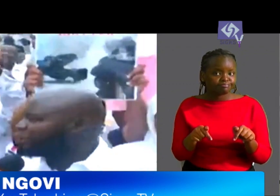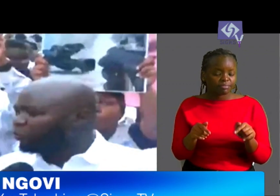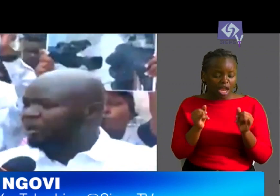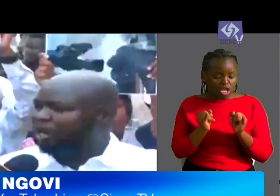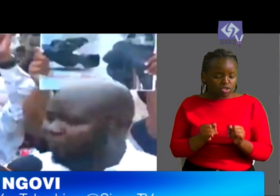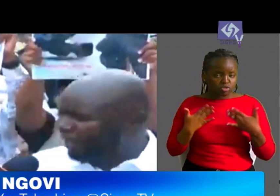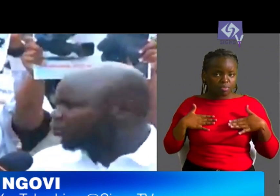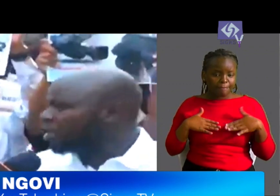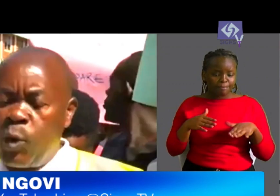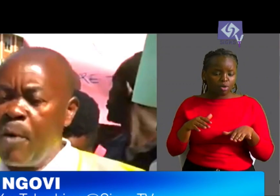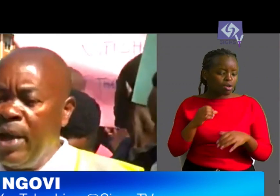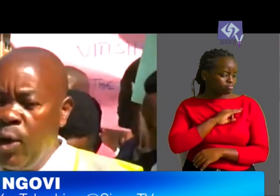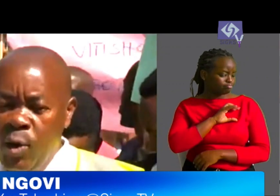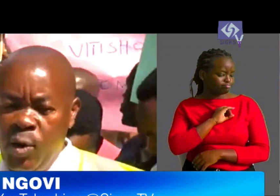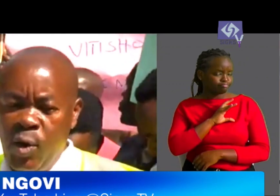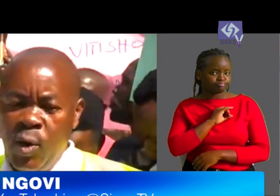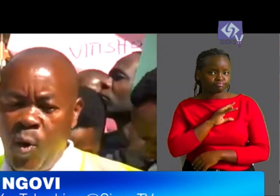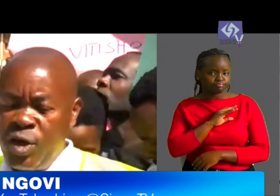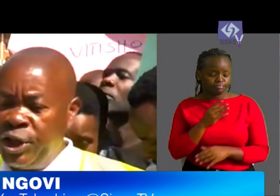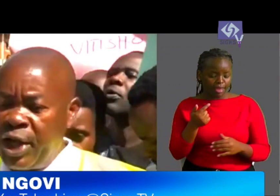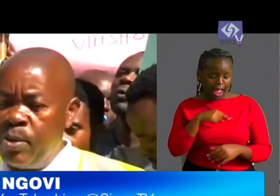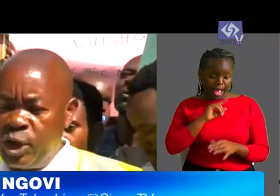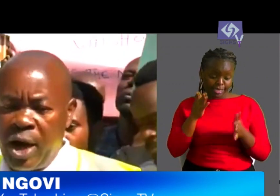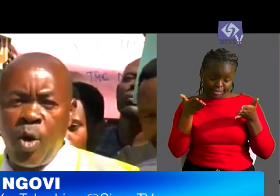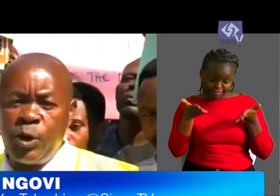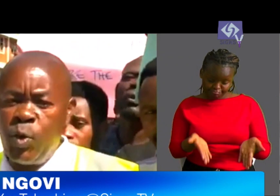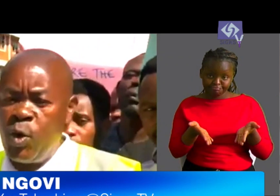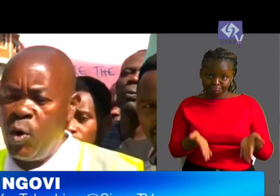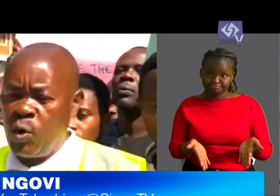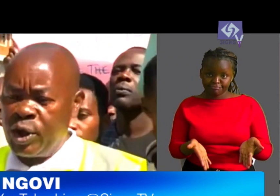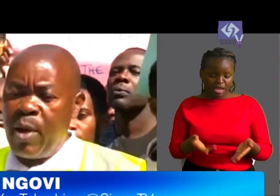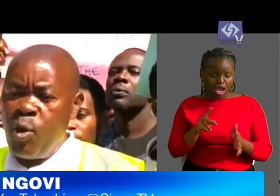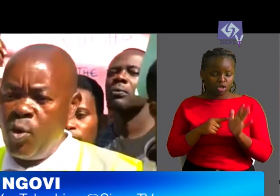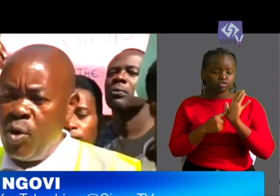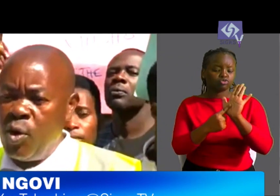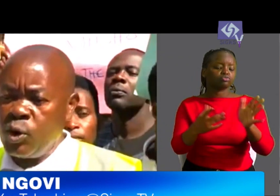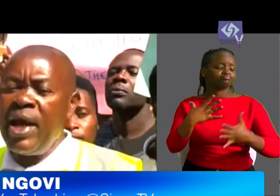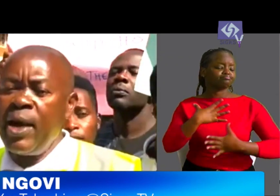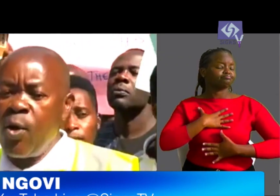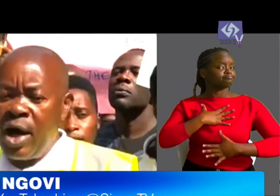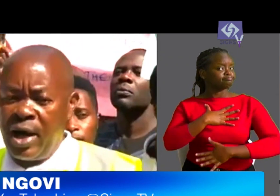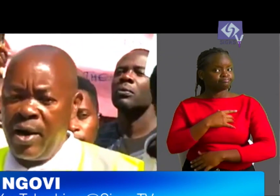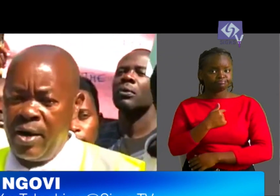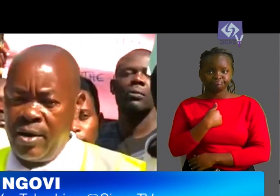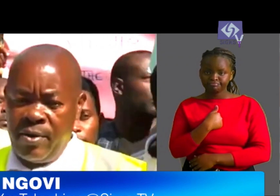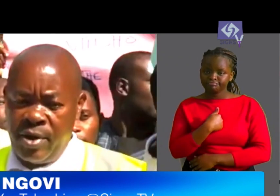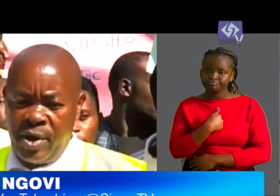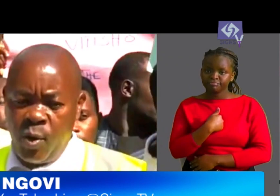kutekeleza majukumu yao inavyopaswa. Tuko hapa leo kuonyesha mshangao wetu kwa sababu tumelengwa